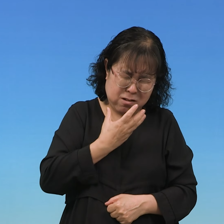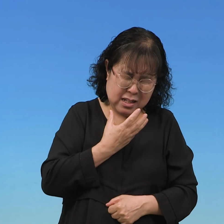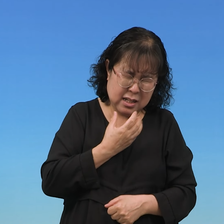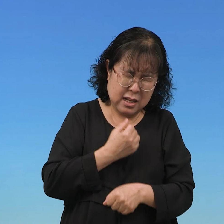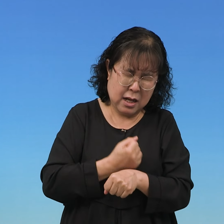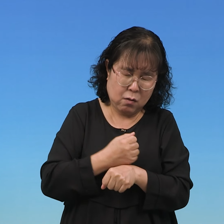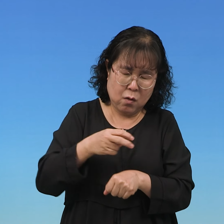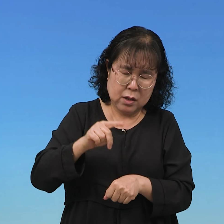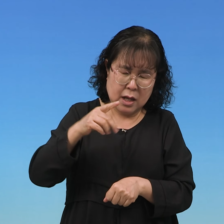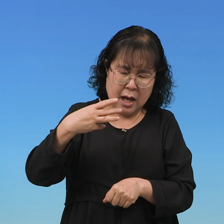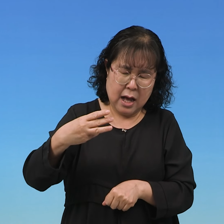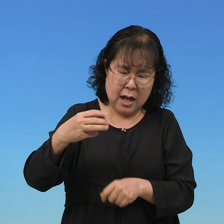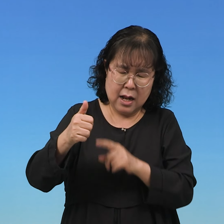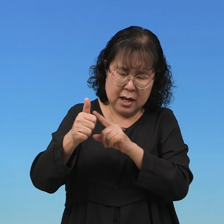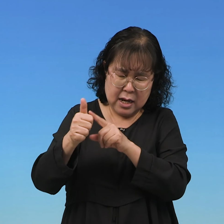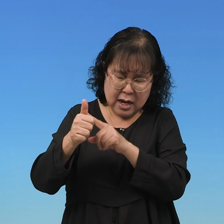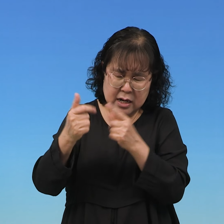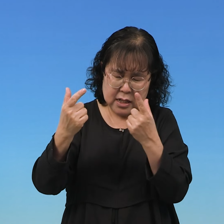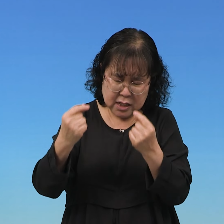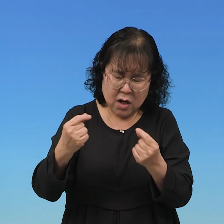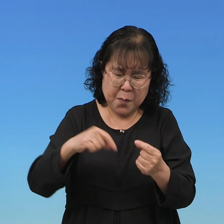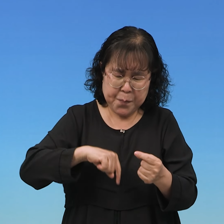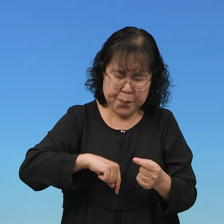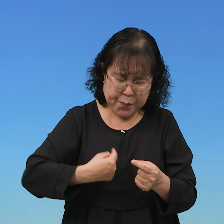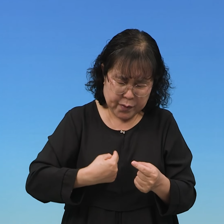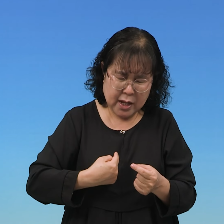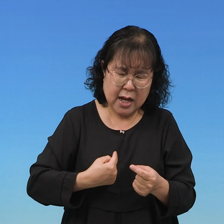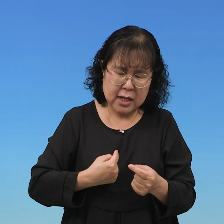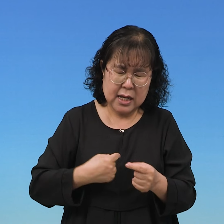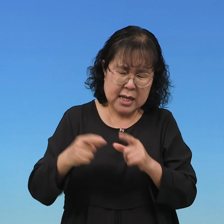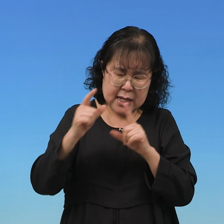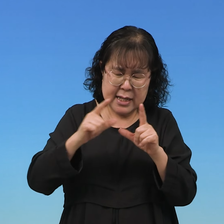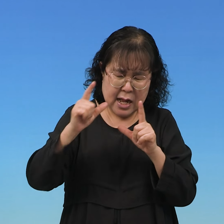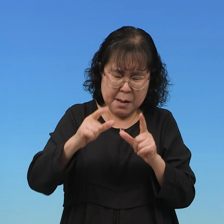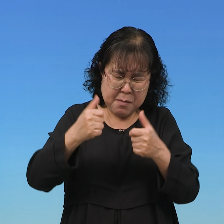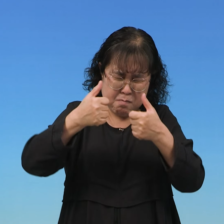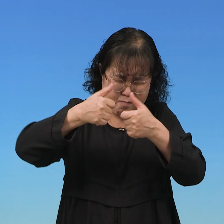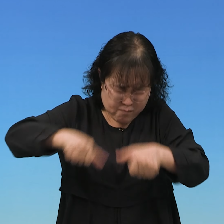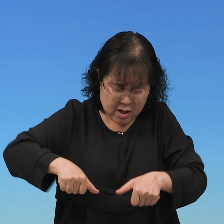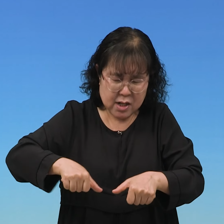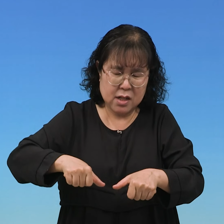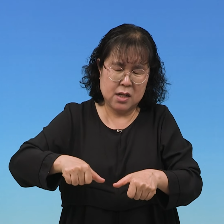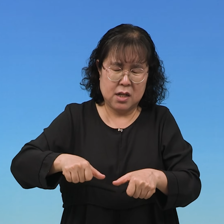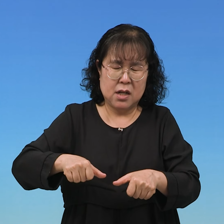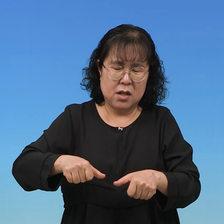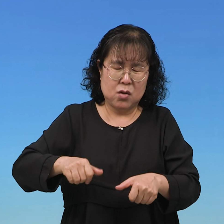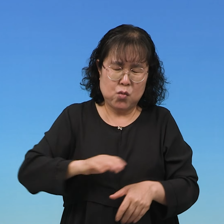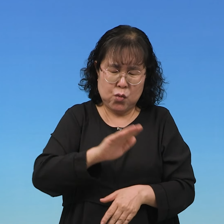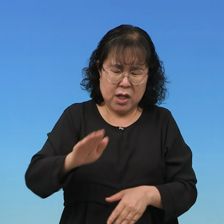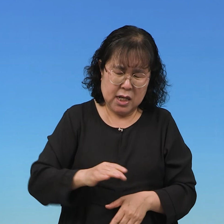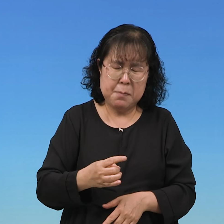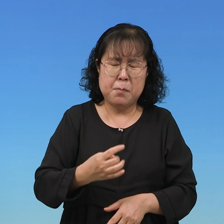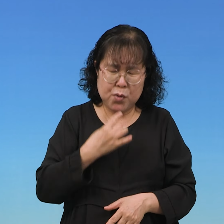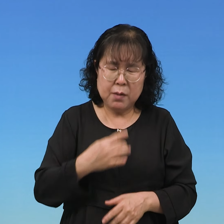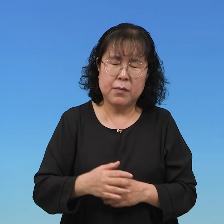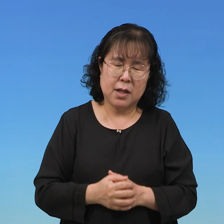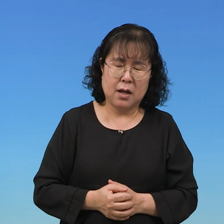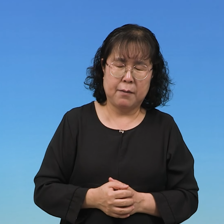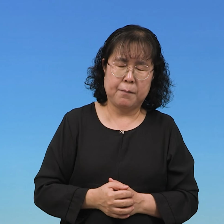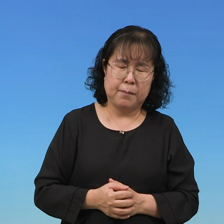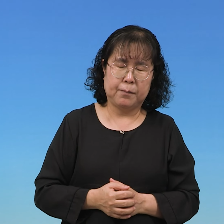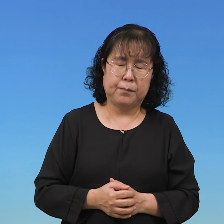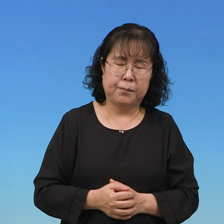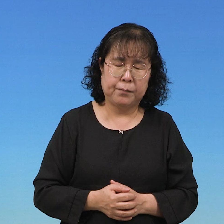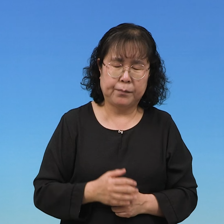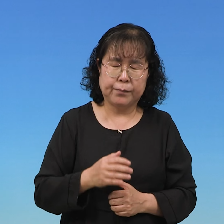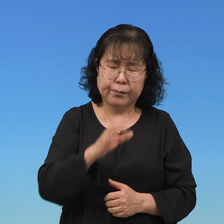느끼며 살리에르처럼 그것 때문에 자기 인생을 파괴하는 그 길로 나갈 수밖에 없는 연약한 우리들인데, 오늘도